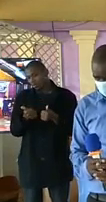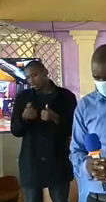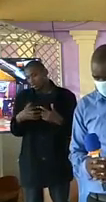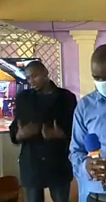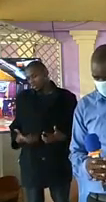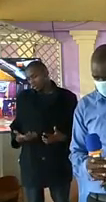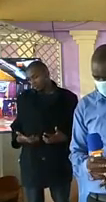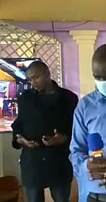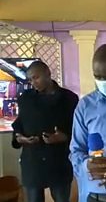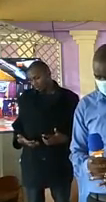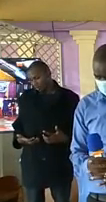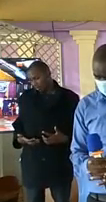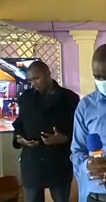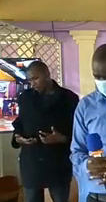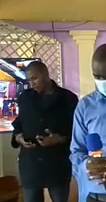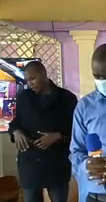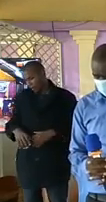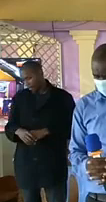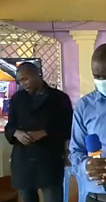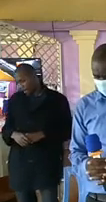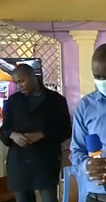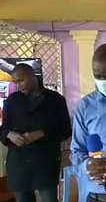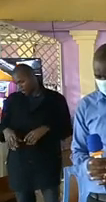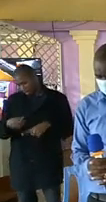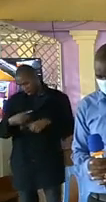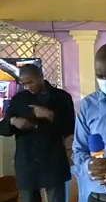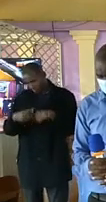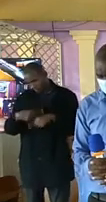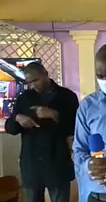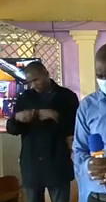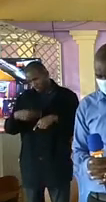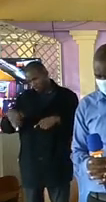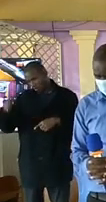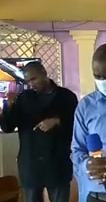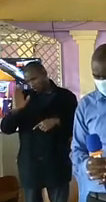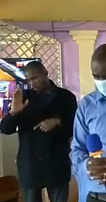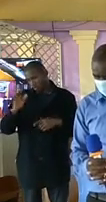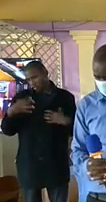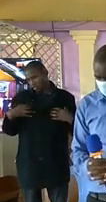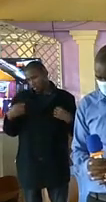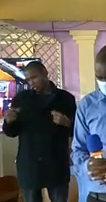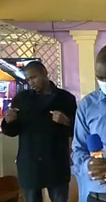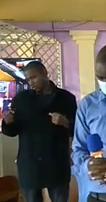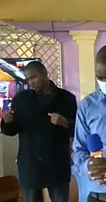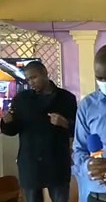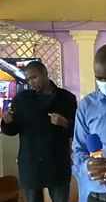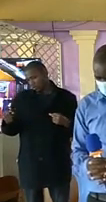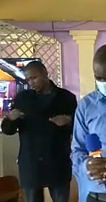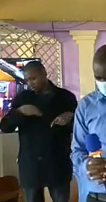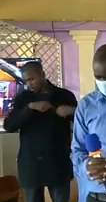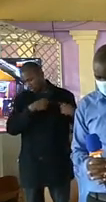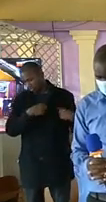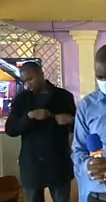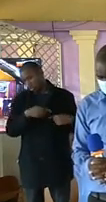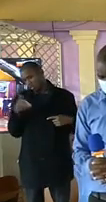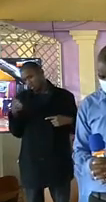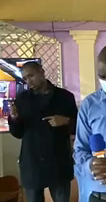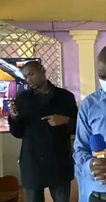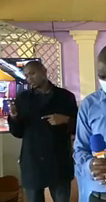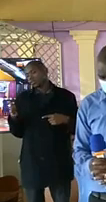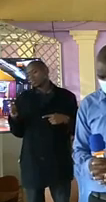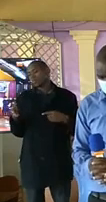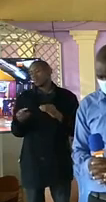maundu maria megutugitira hinya Ngai. Uke mwathani witikira Ngai Baba kuhonia ngoro citu. Na nikio mwathani rucine roro Ngai nitukwenda